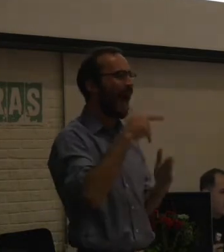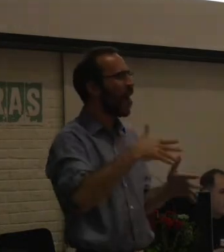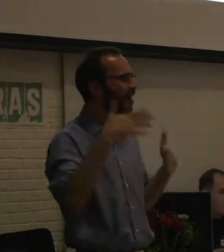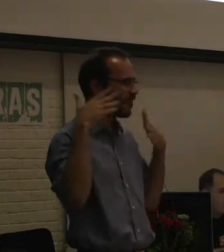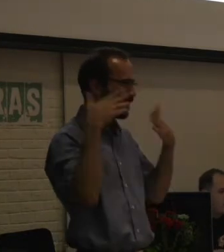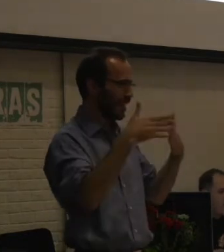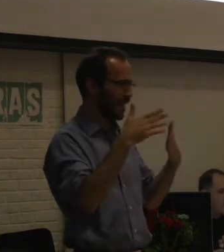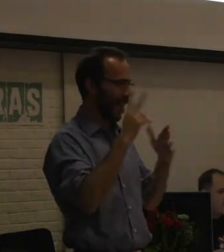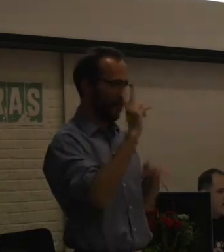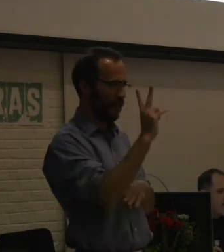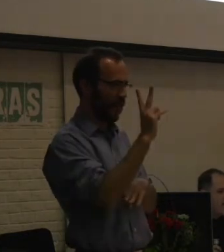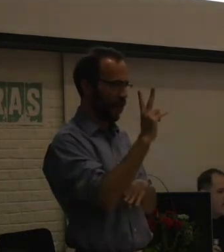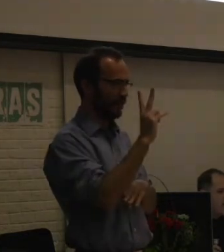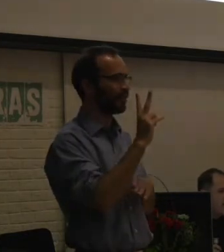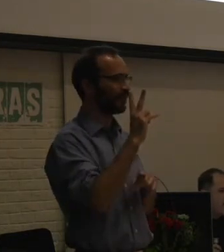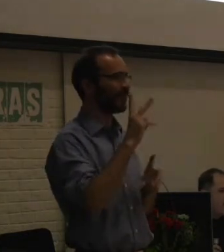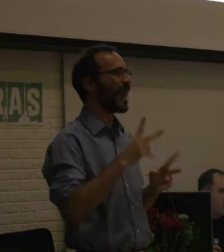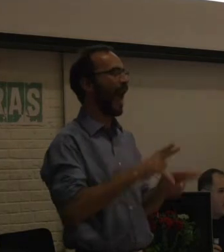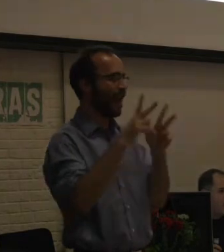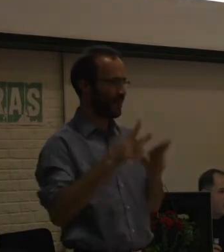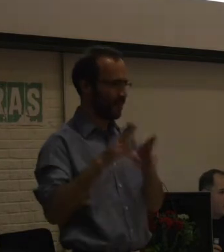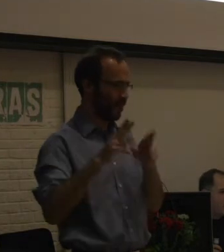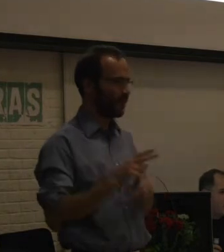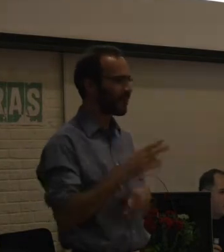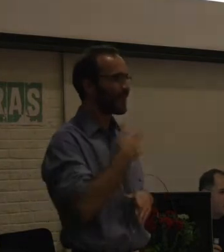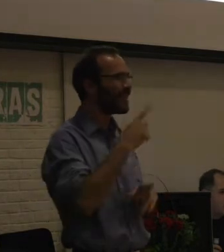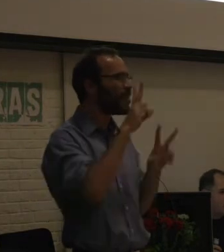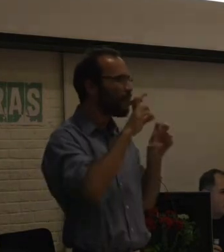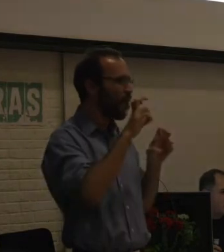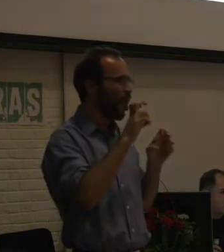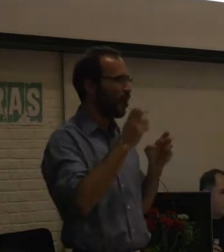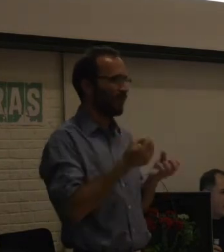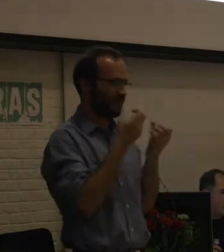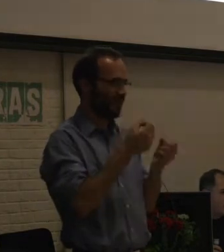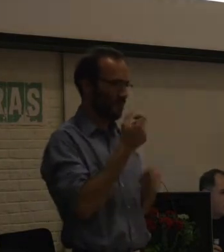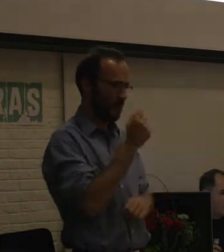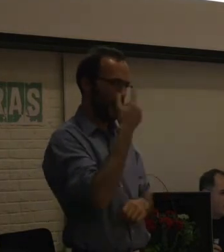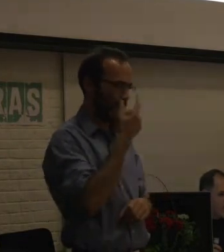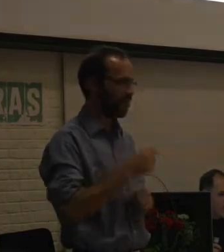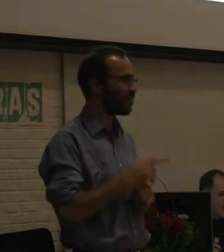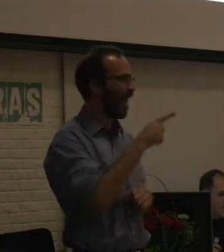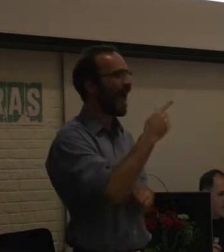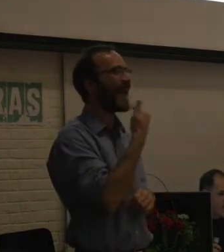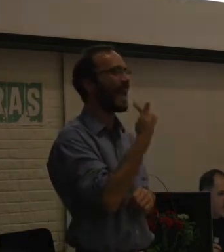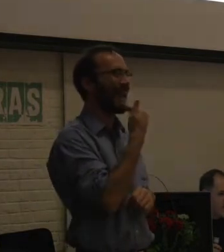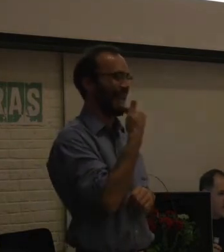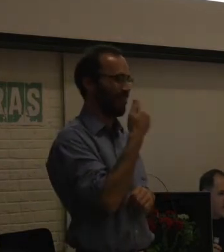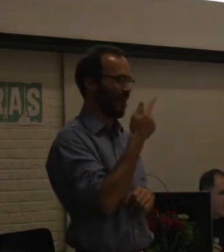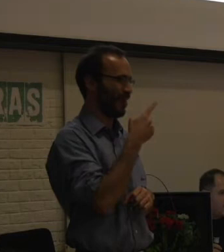en dos de los capítulos del libro que quería un poco contaros para que tengáis un ejemplo un poco más